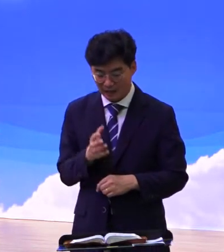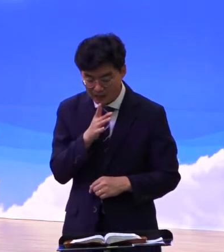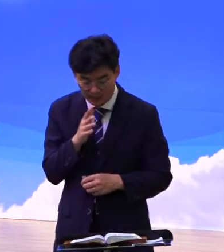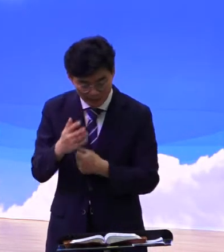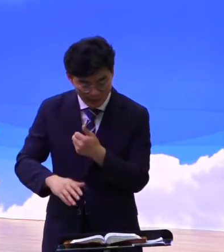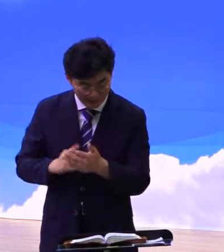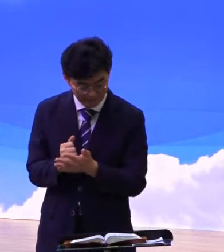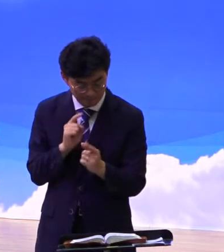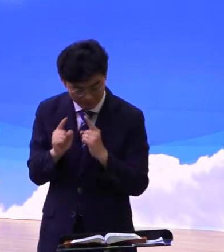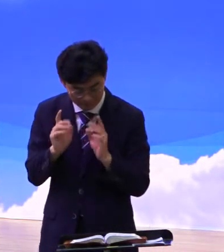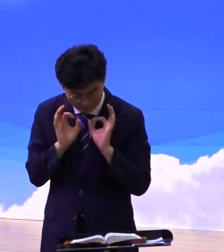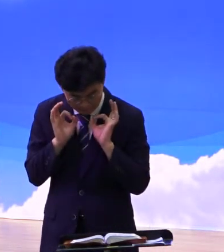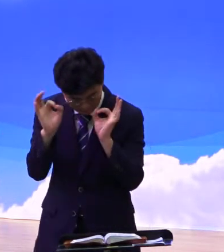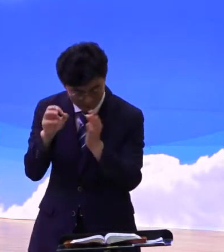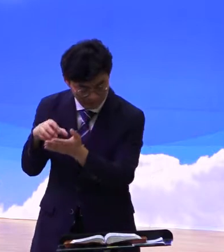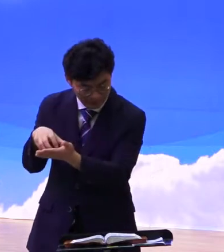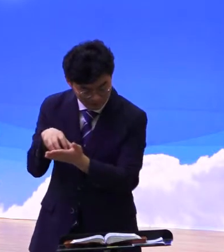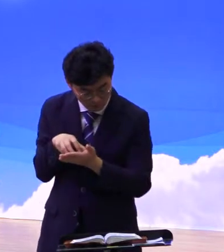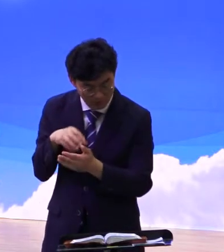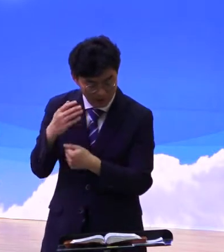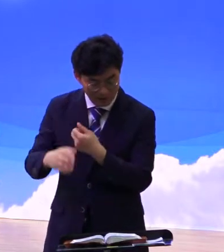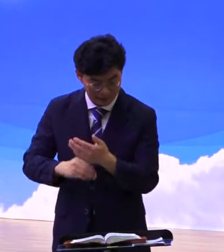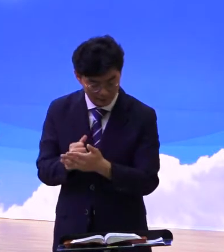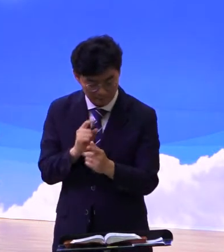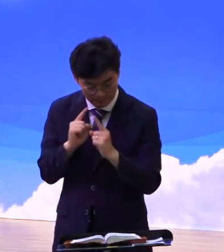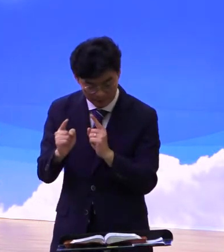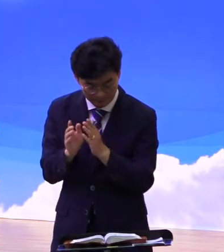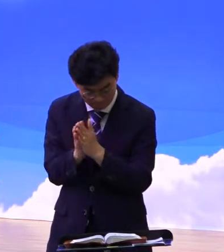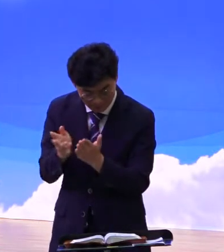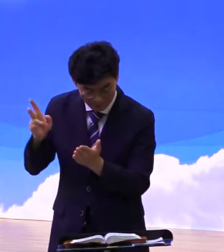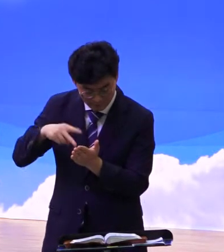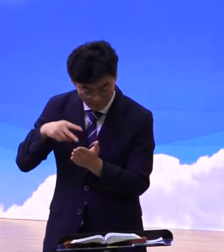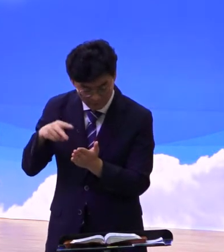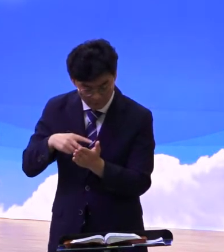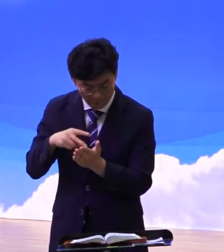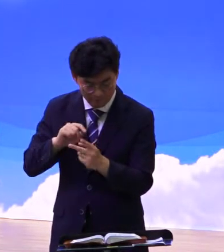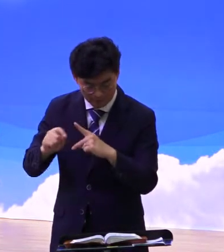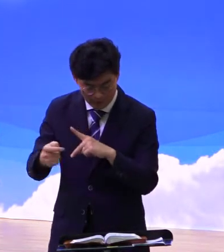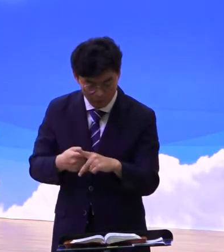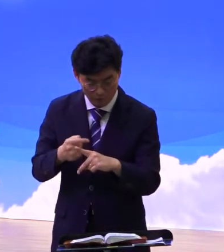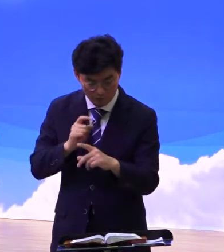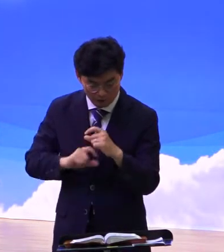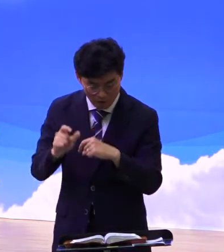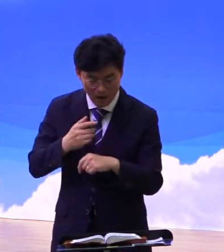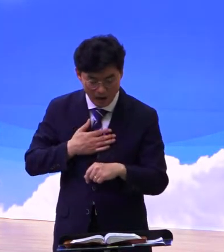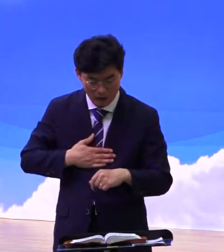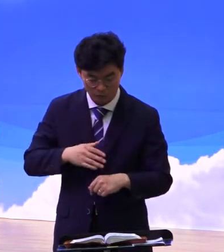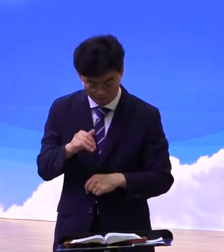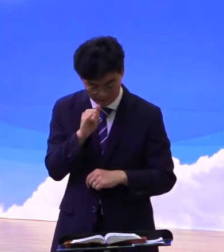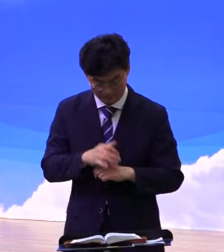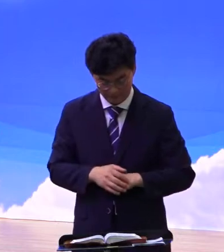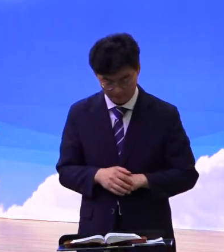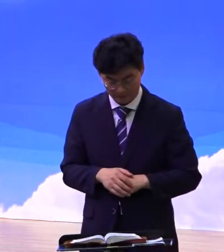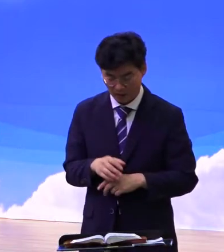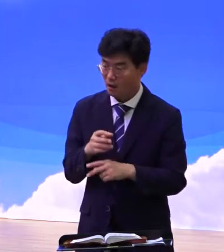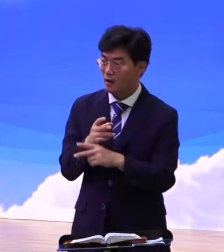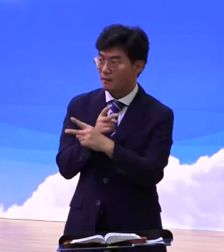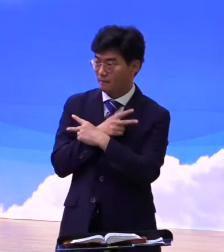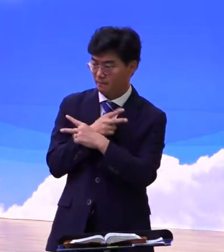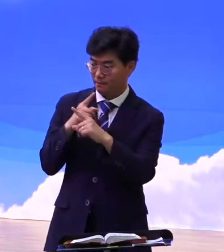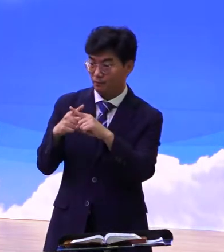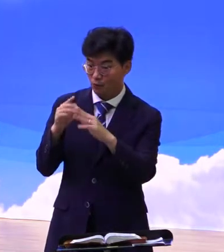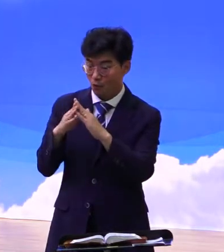보기 원합니다. 그리고 베레아 교회 사람들은 여기서 한 단계 더 나아갔는데 간절한